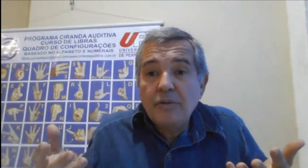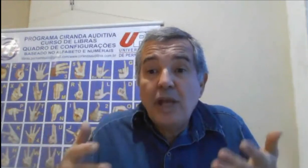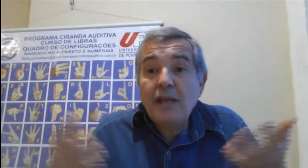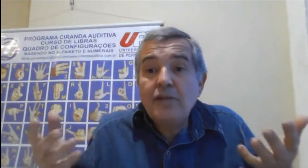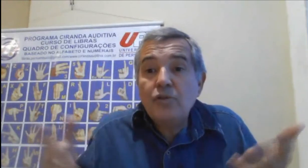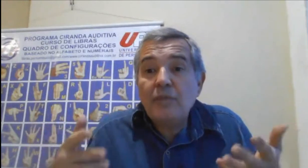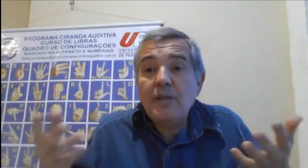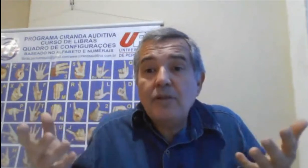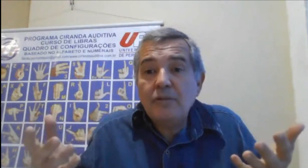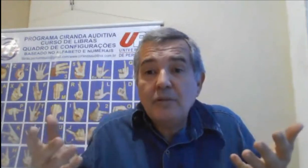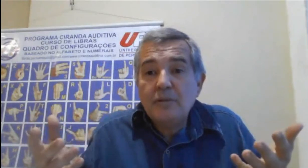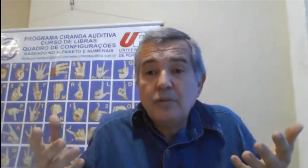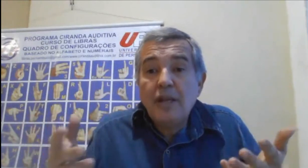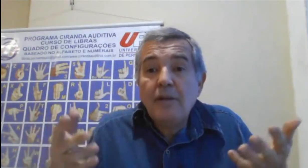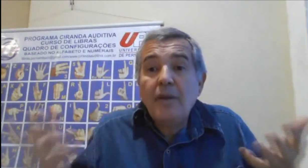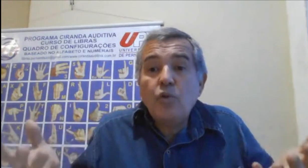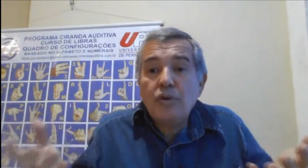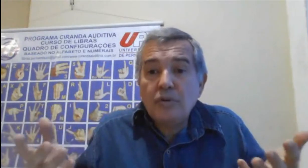O que é lítio? O que é berílio? O que é mercúrio?